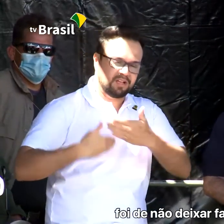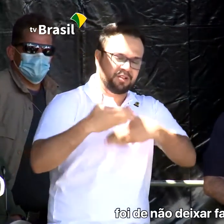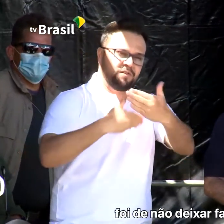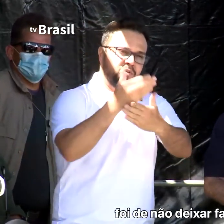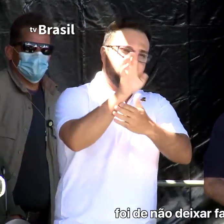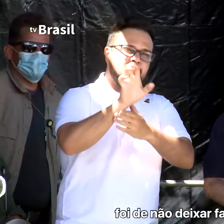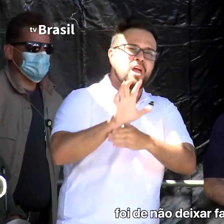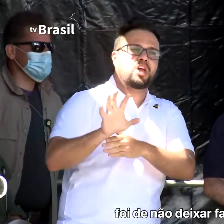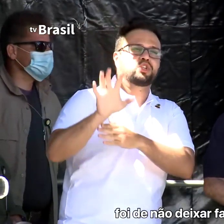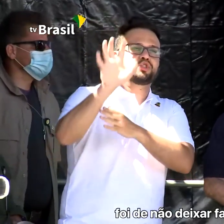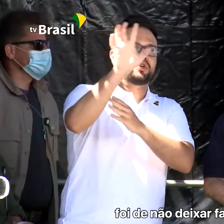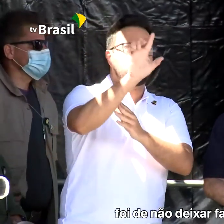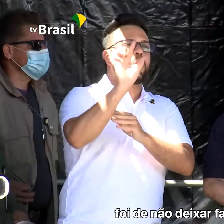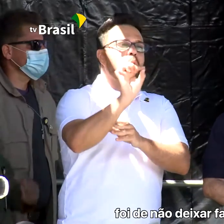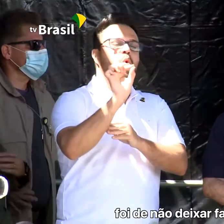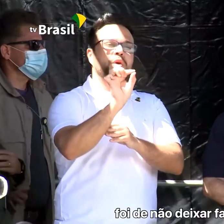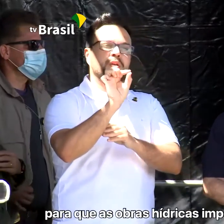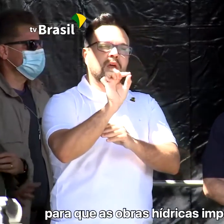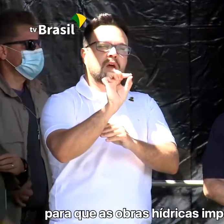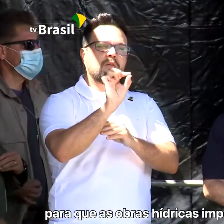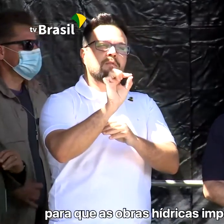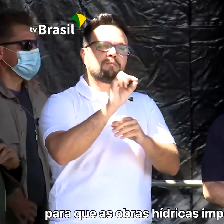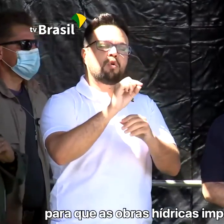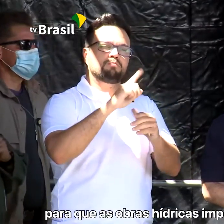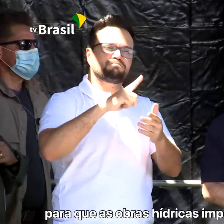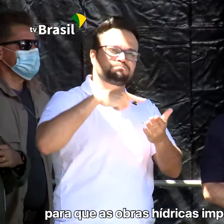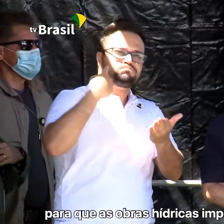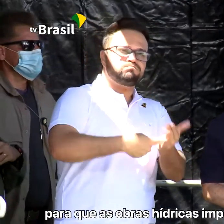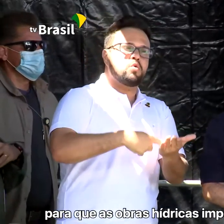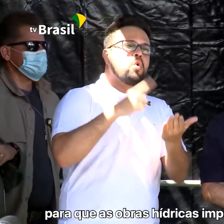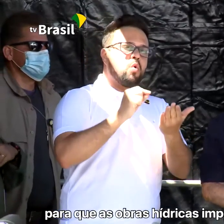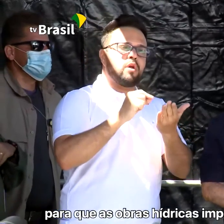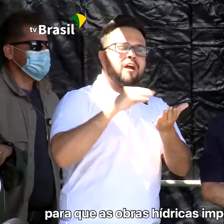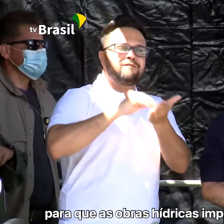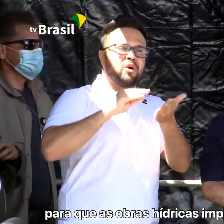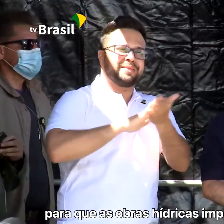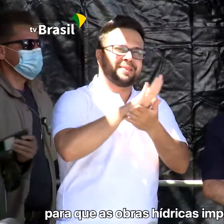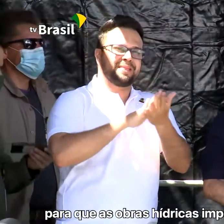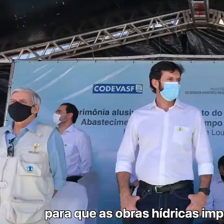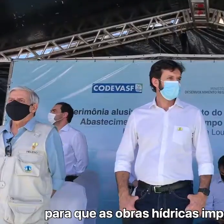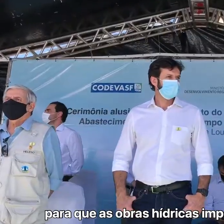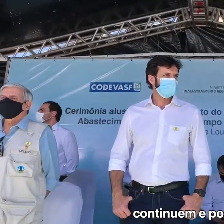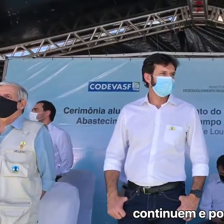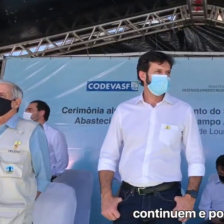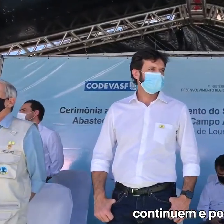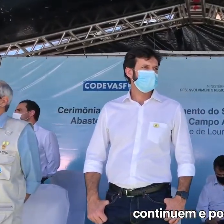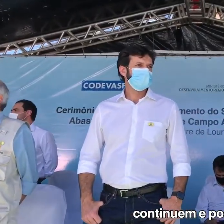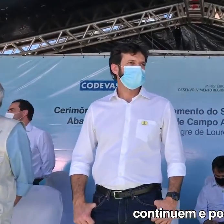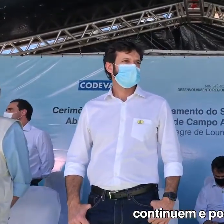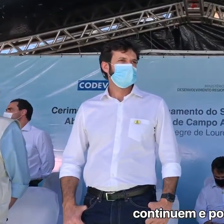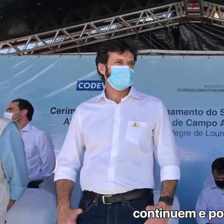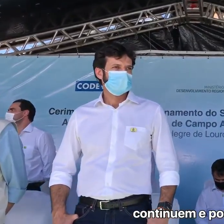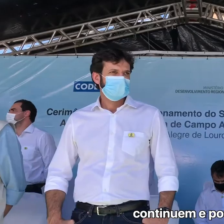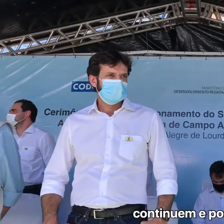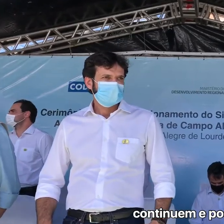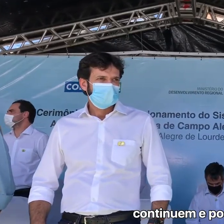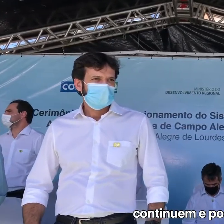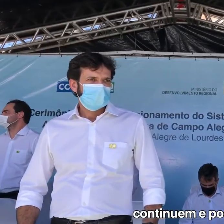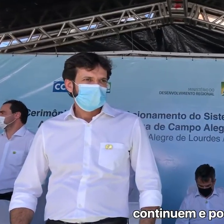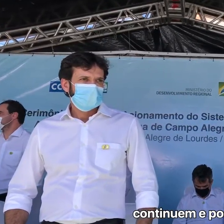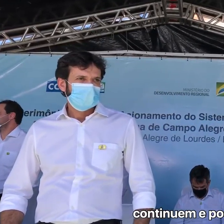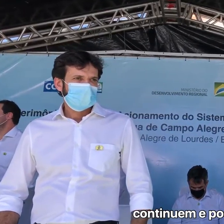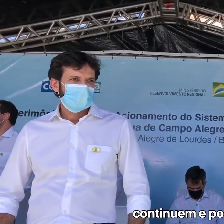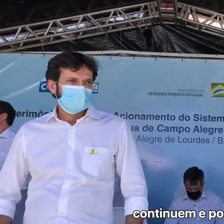não deixar faltar recursos para que as obras hídricas importantes para o Nordeste continuem e